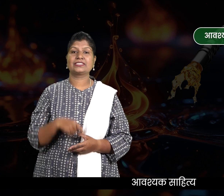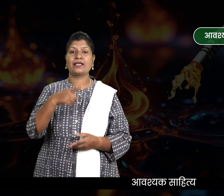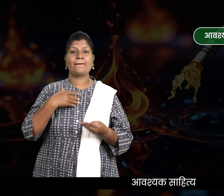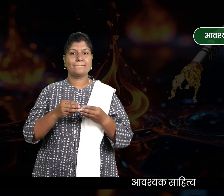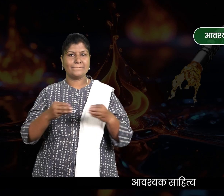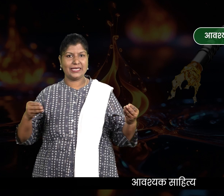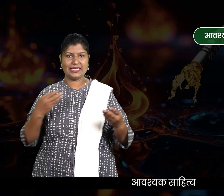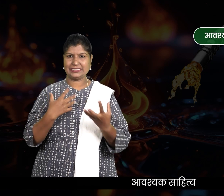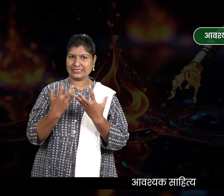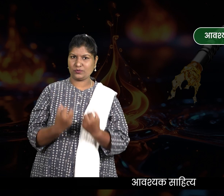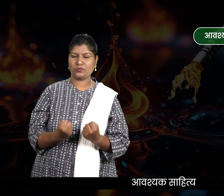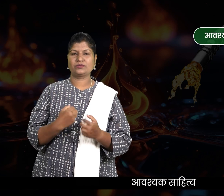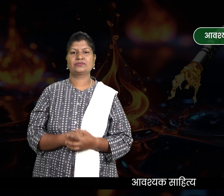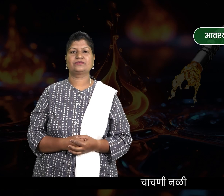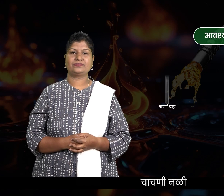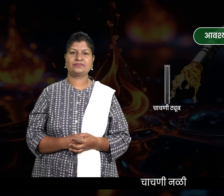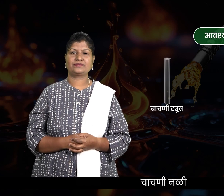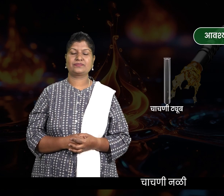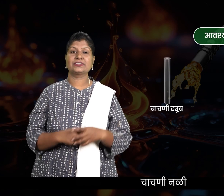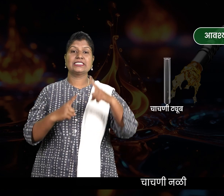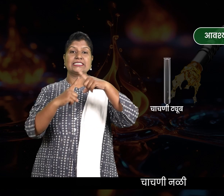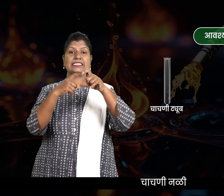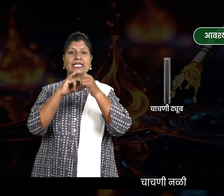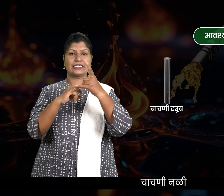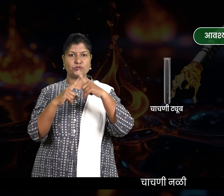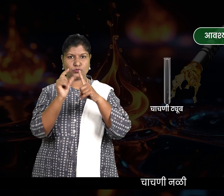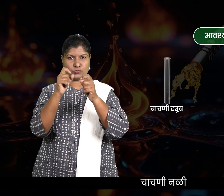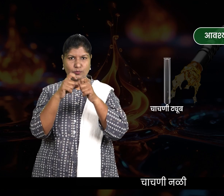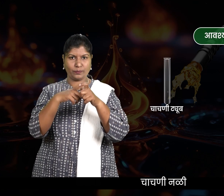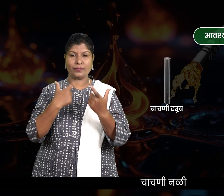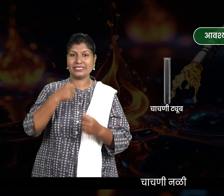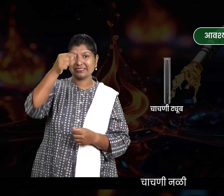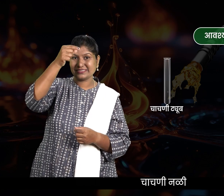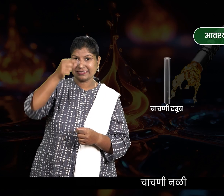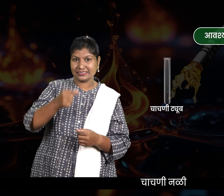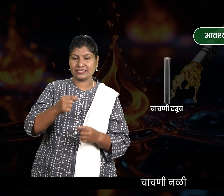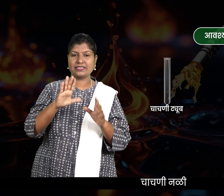आवश्यक साहित्य: चाचणी नळी,